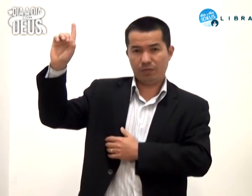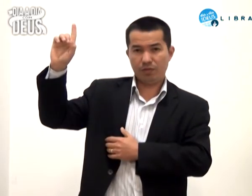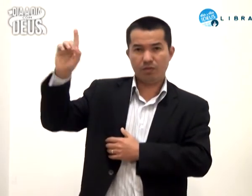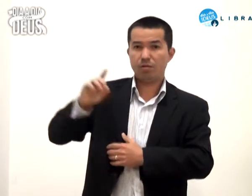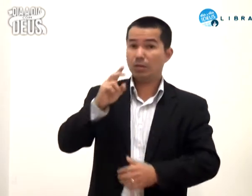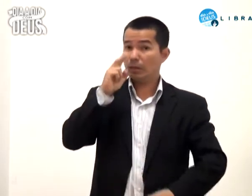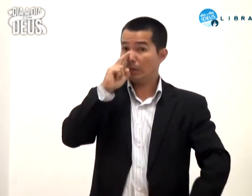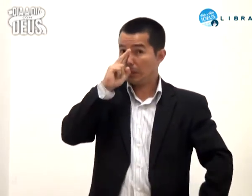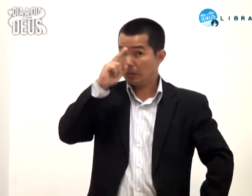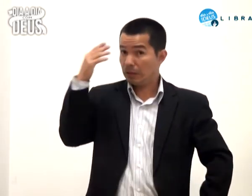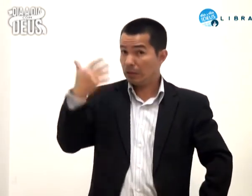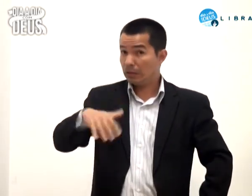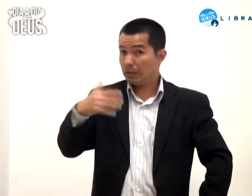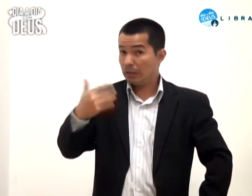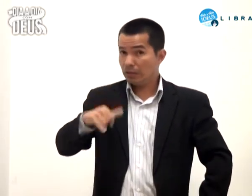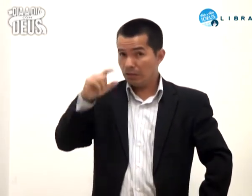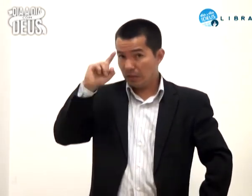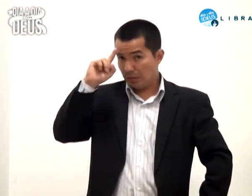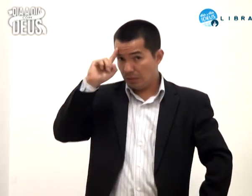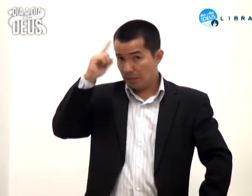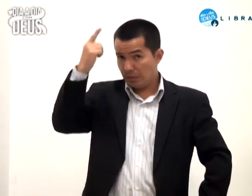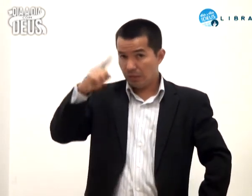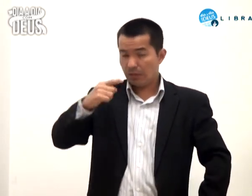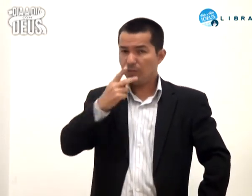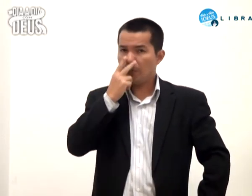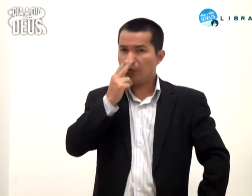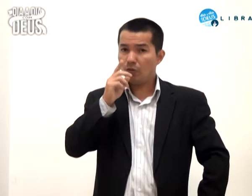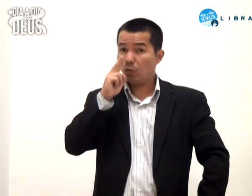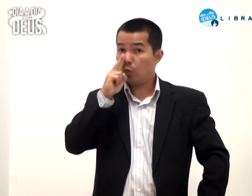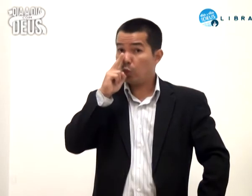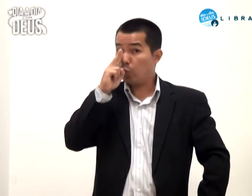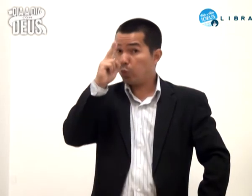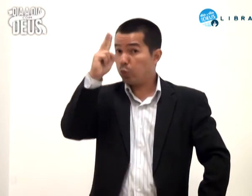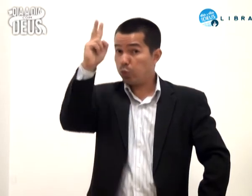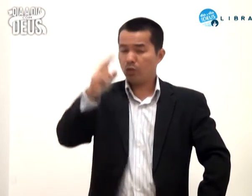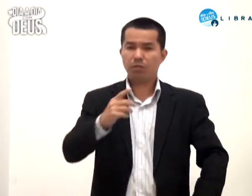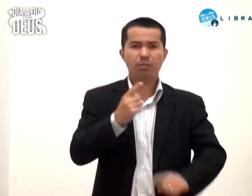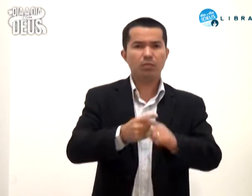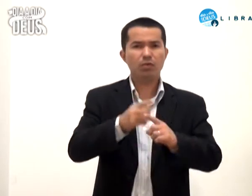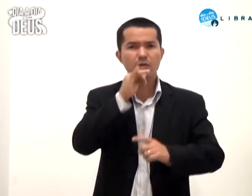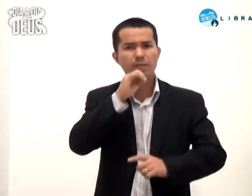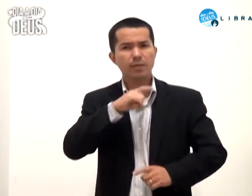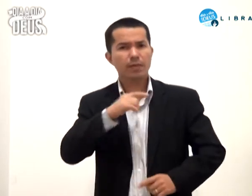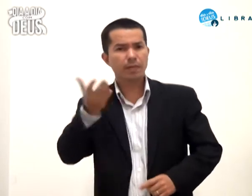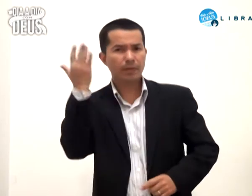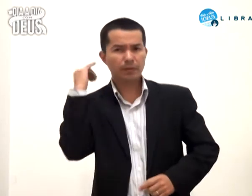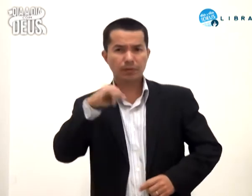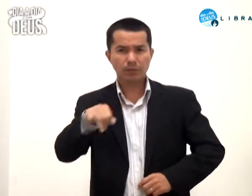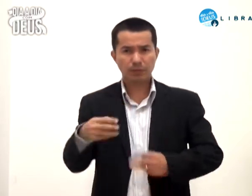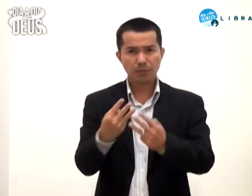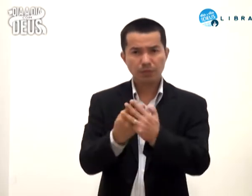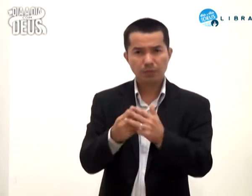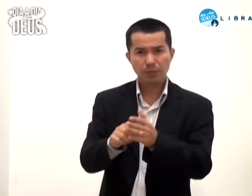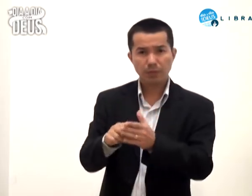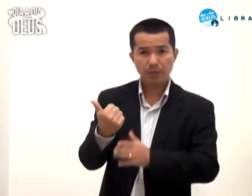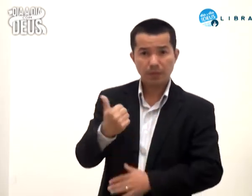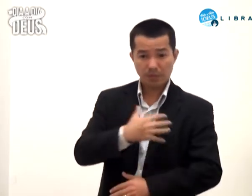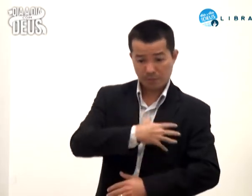Israel, não pertencia à família, pertencia a Deus. E aí então a família dava uma oferta especial